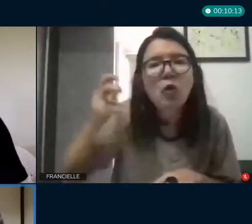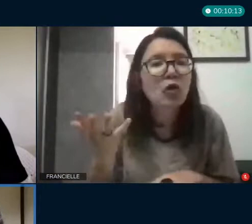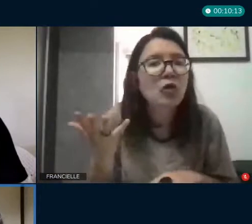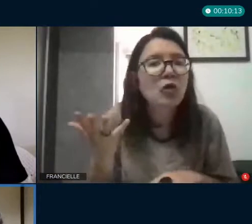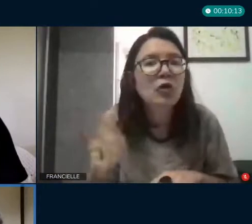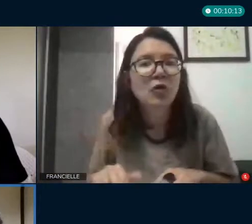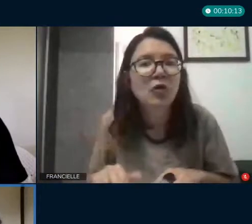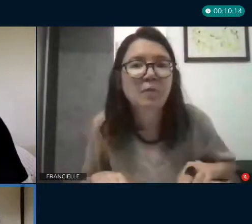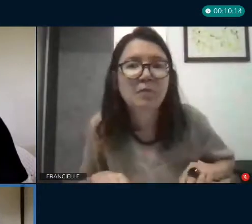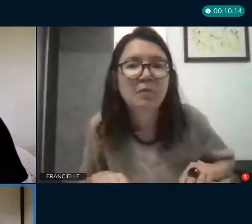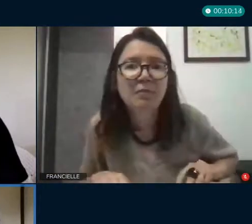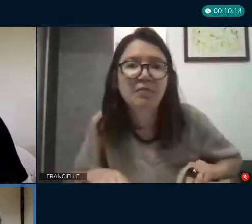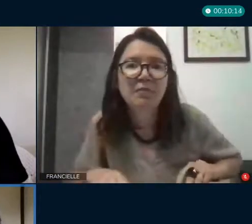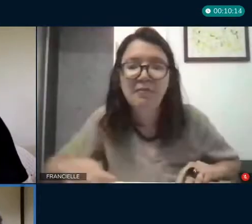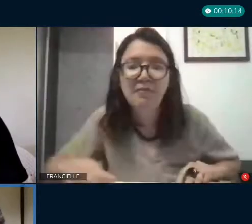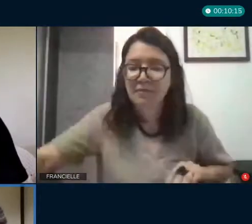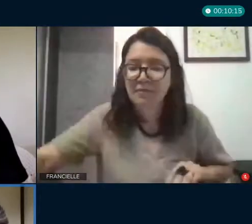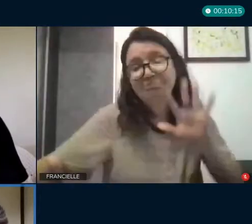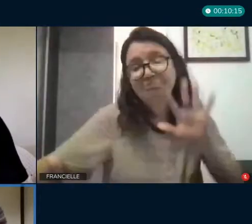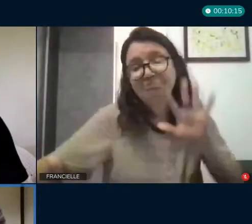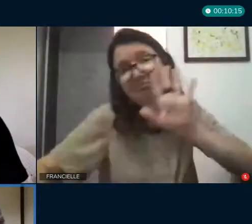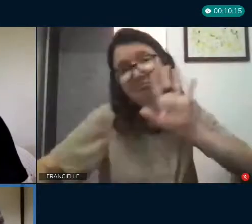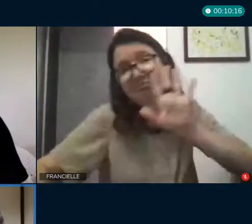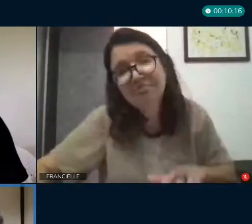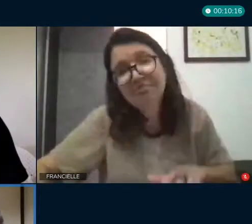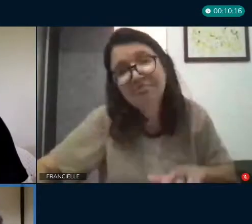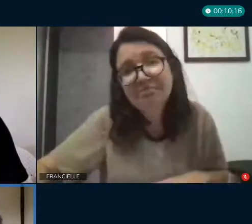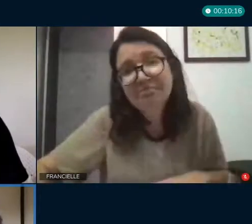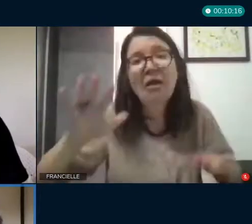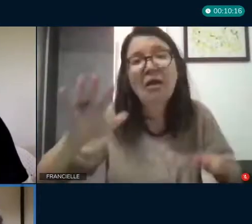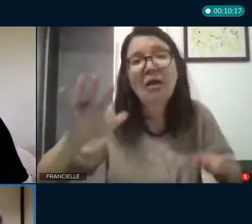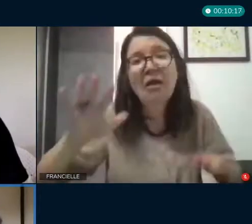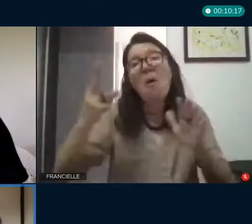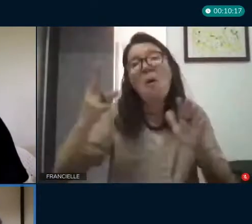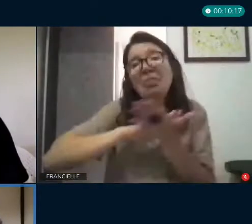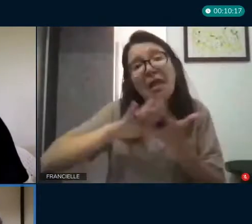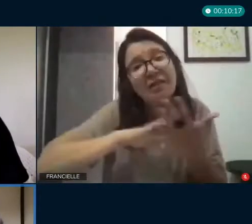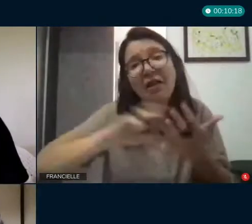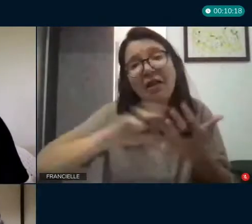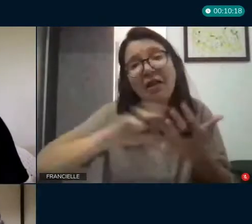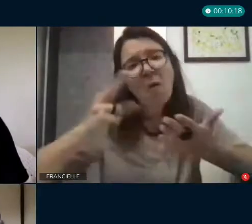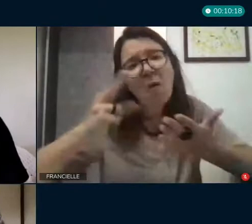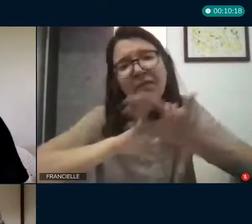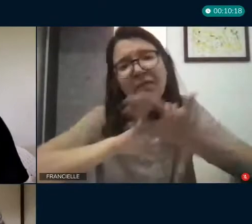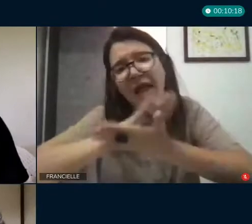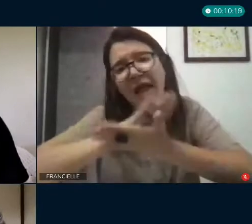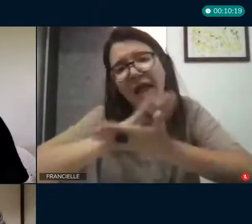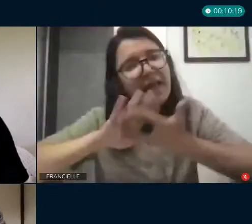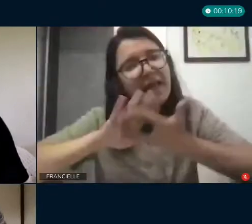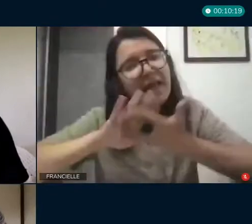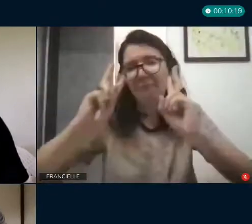explicar um pouquinho mais profundo, citar outros autores, talvez?